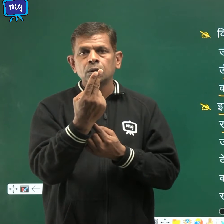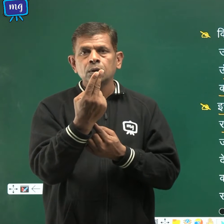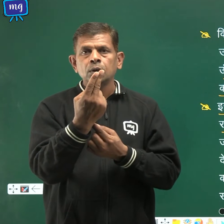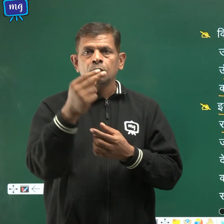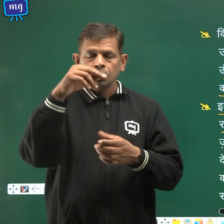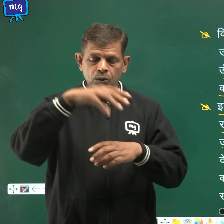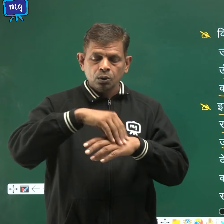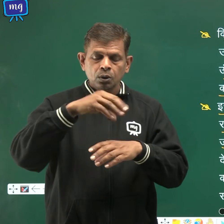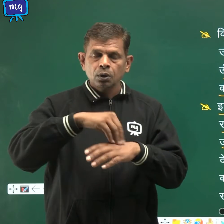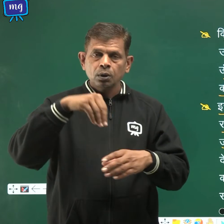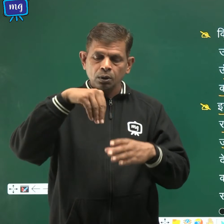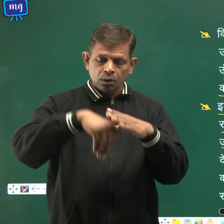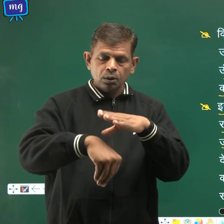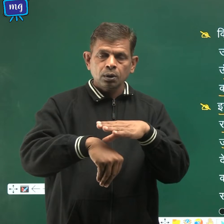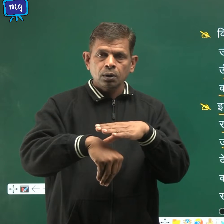जमीन में